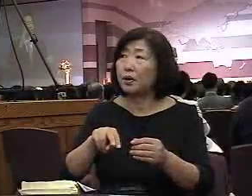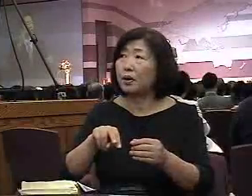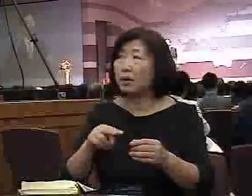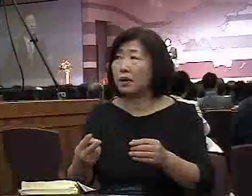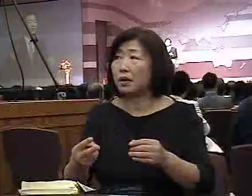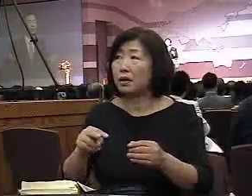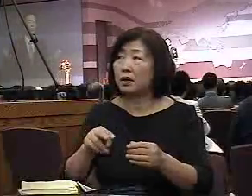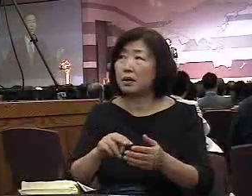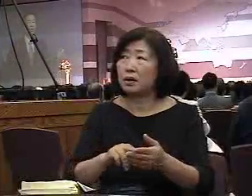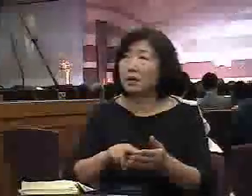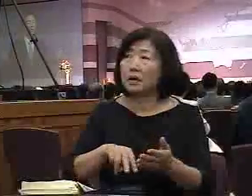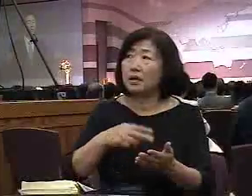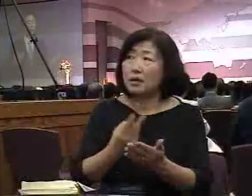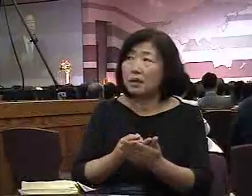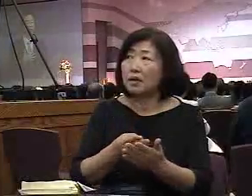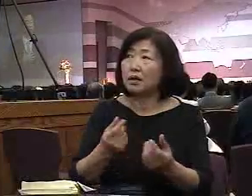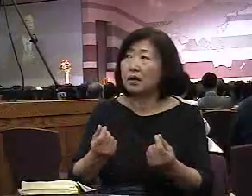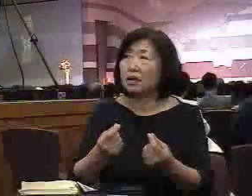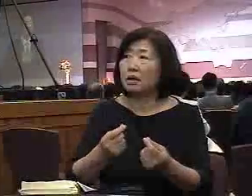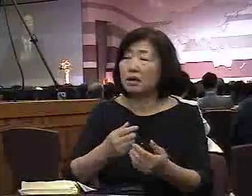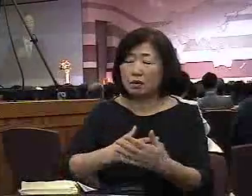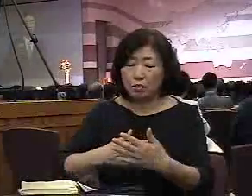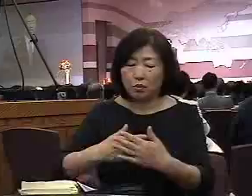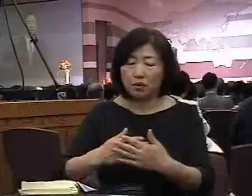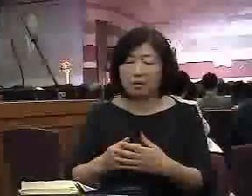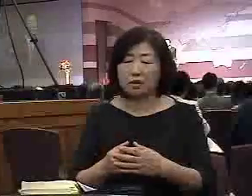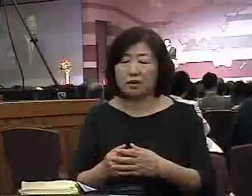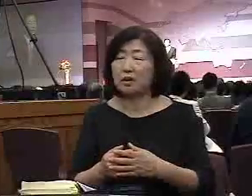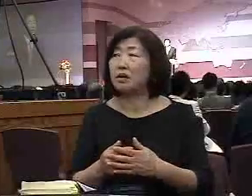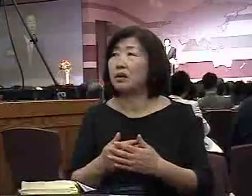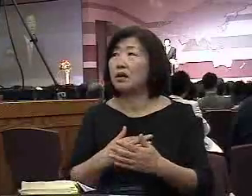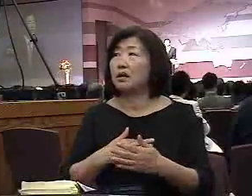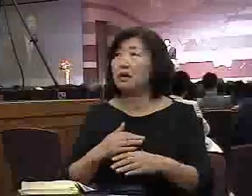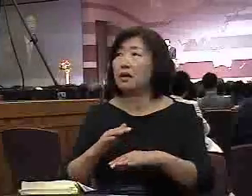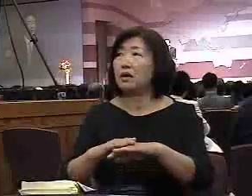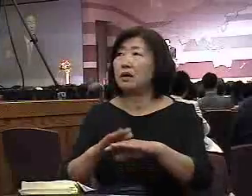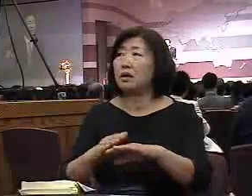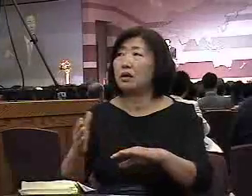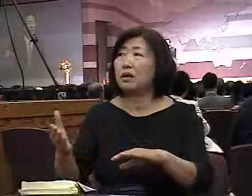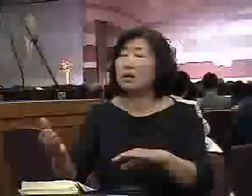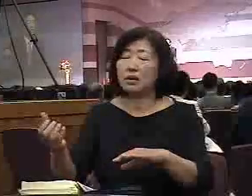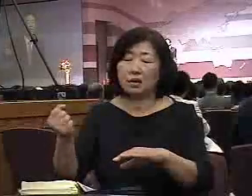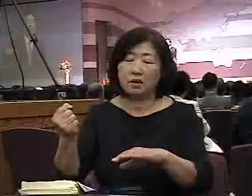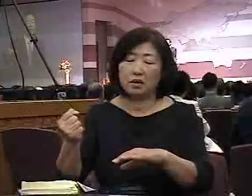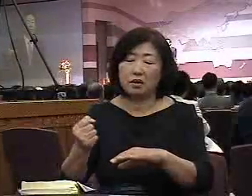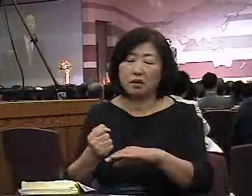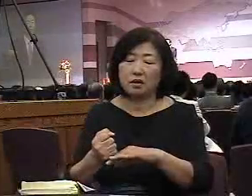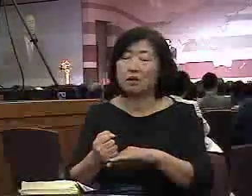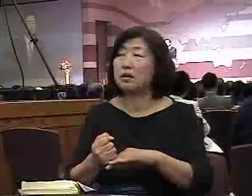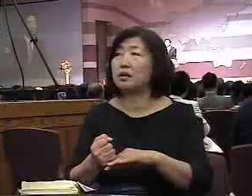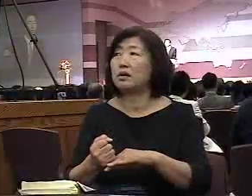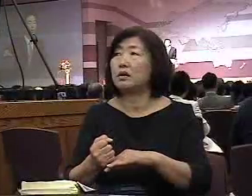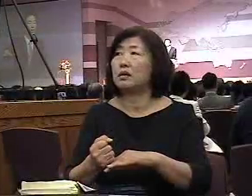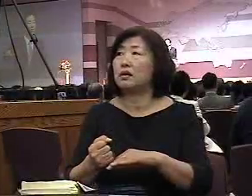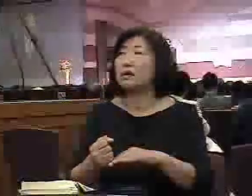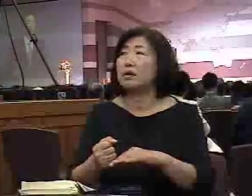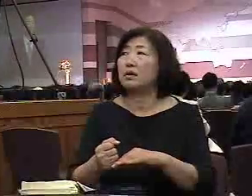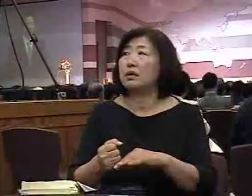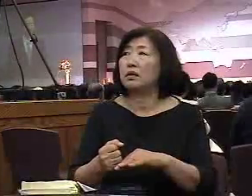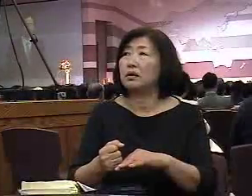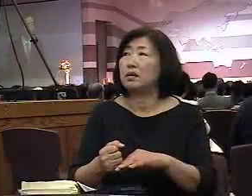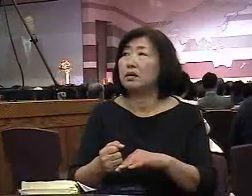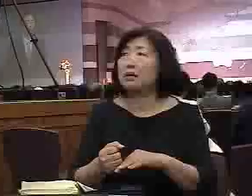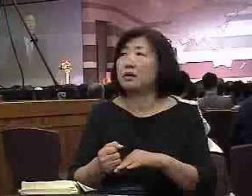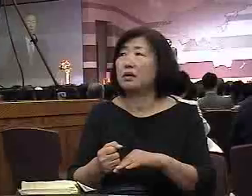이거 완전히 그냥 깨지는 건데 너무나 불안한. 그래서 내 손 좀 잡아라, 손 잡아라 이렇게 얘기를 했어요. 손 잡아